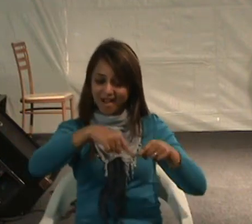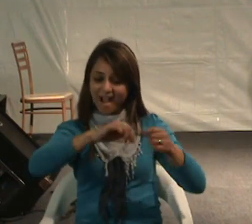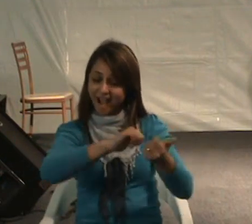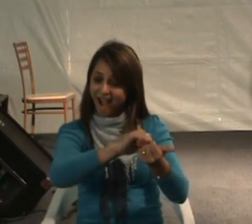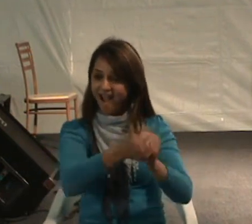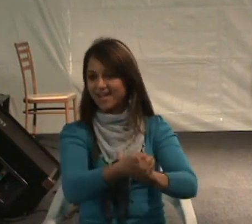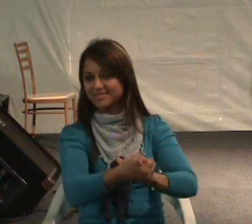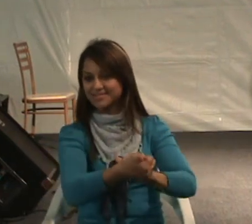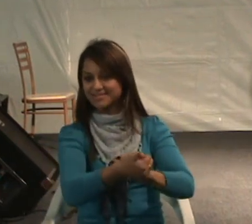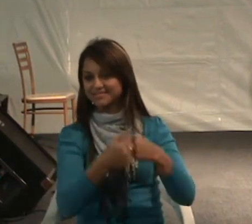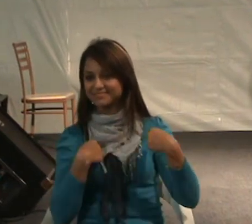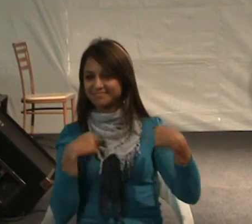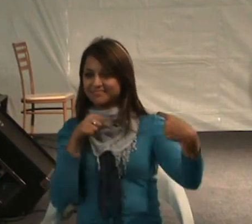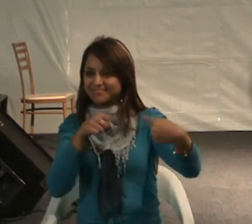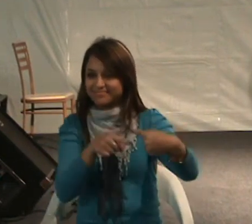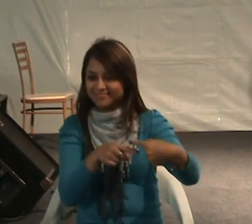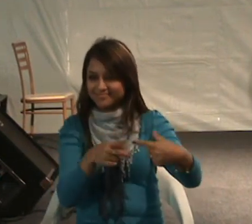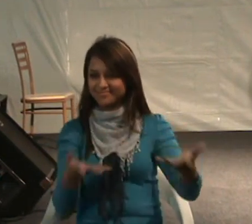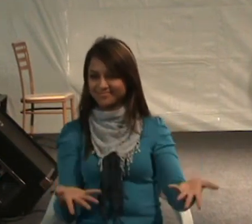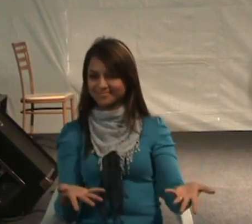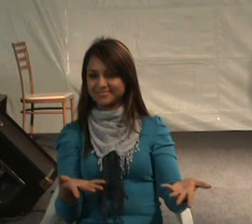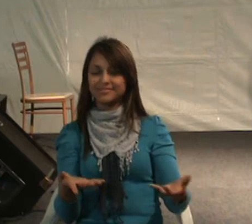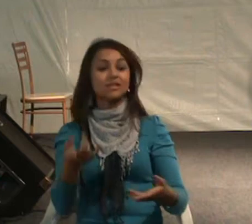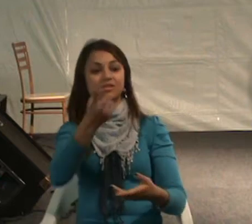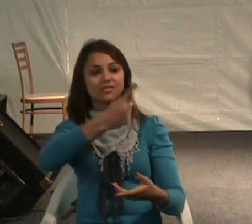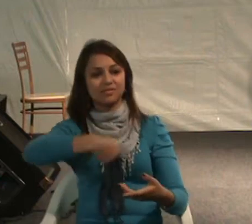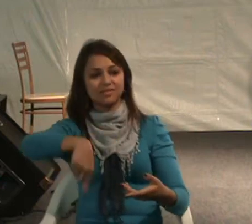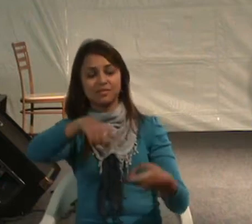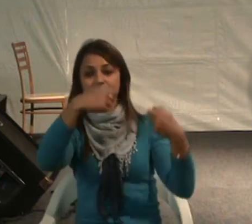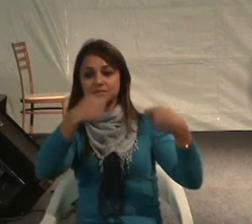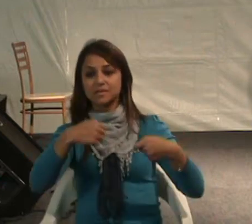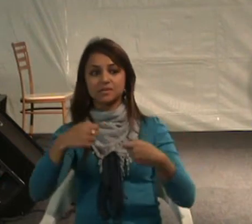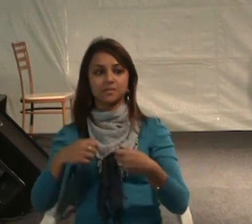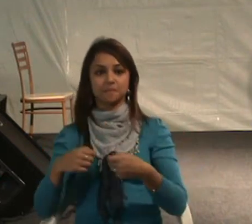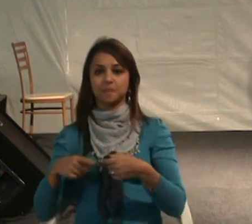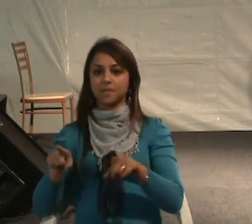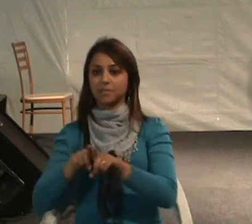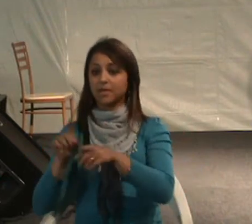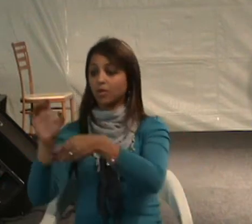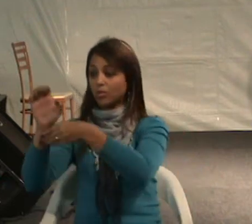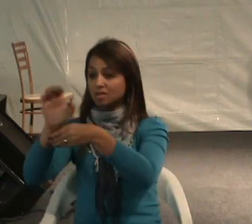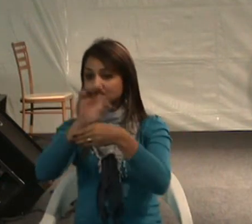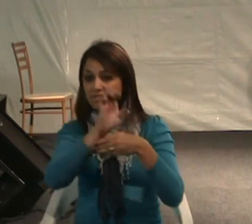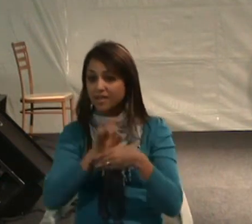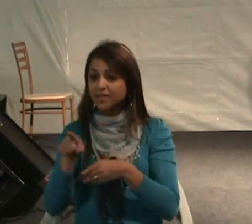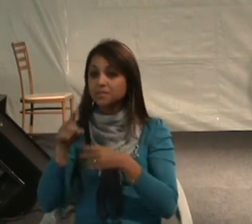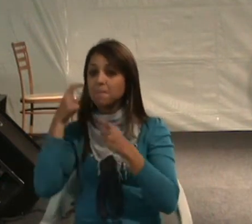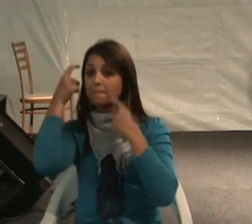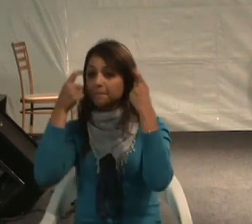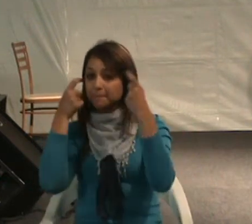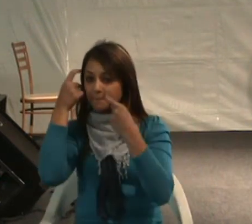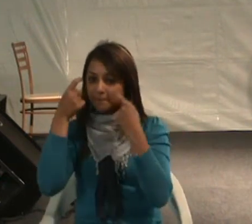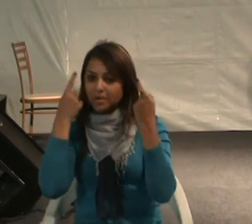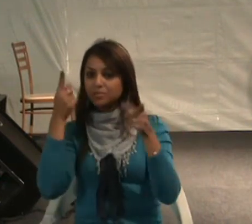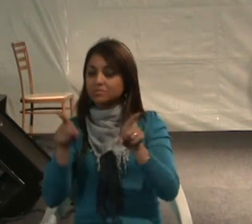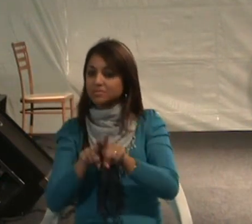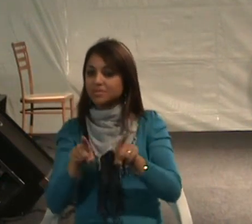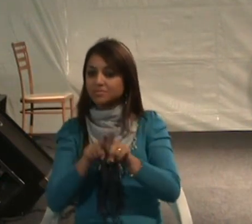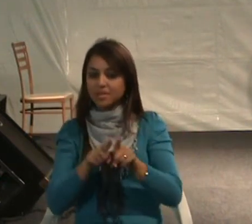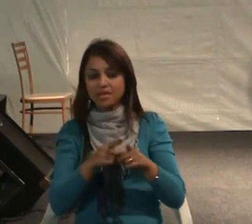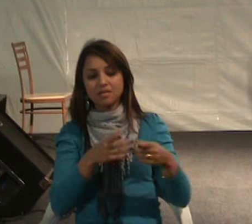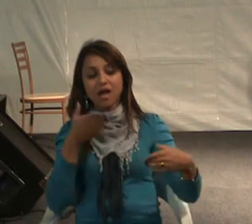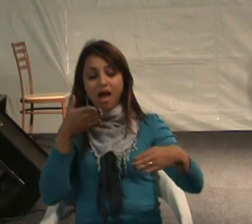Mas nós vamos precisar que os Estados estejam preocupados com a questão da